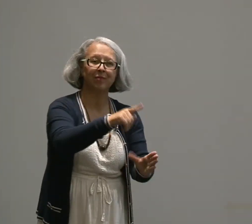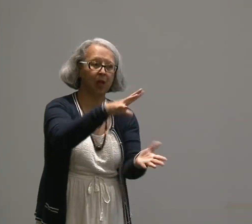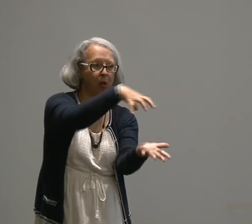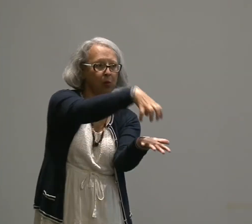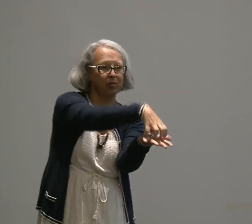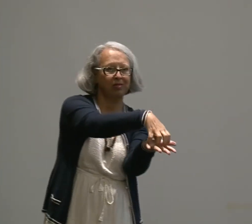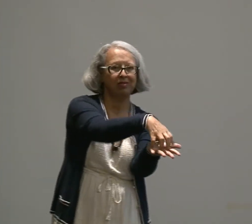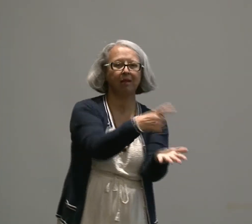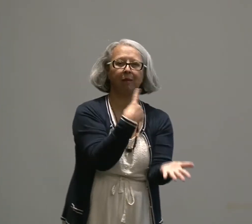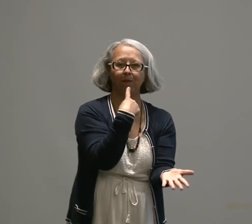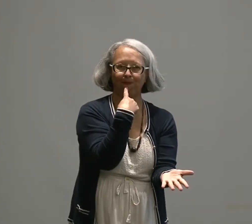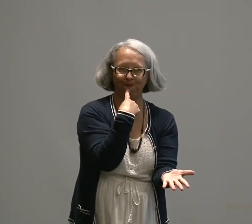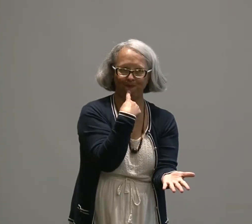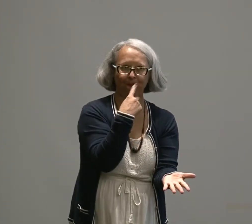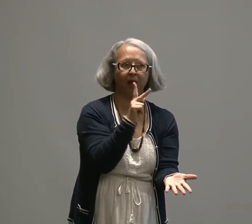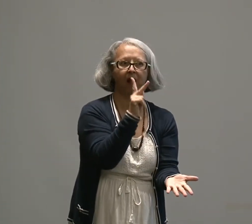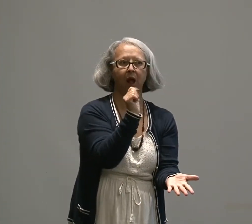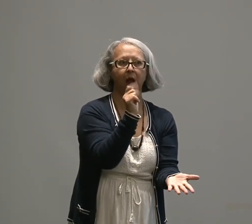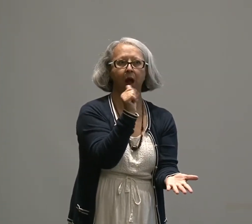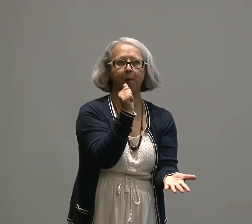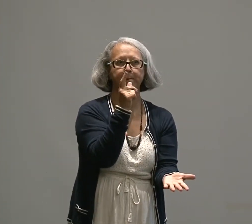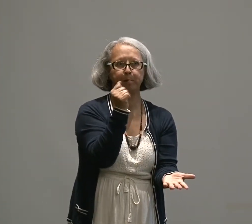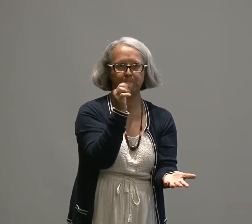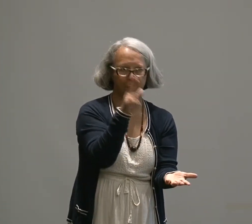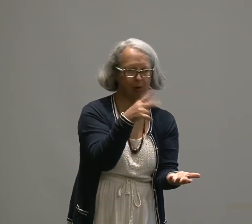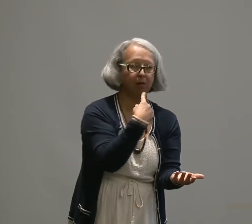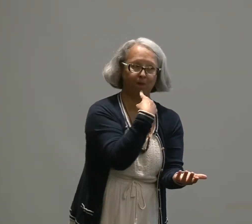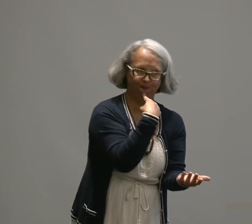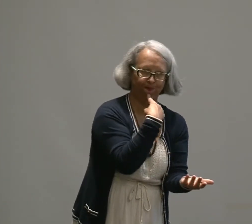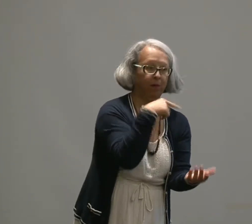E foram eles que descobriram uma aldeia Kapor,